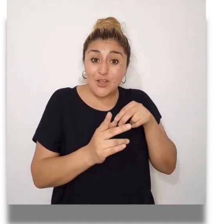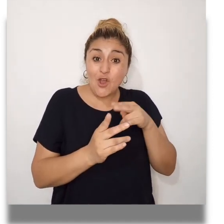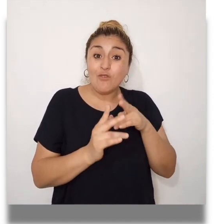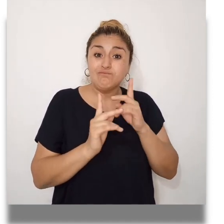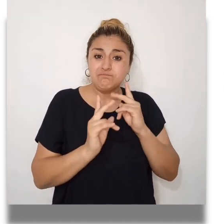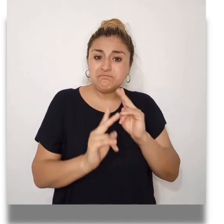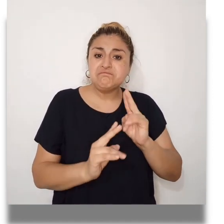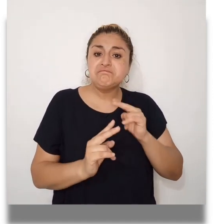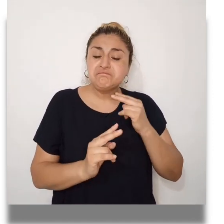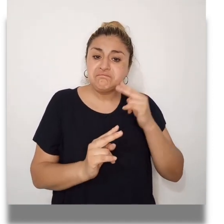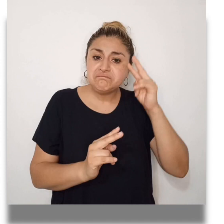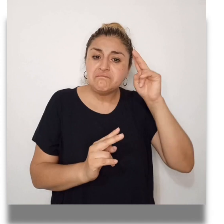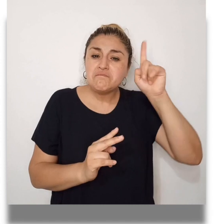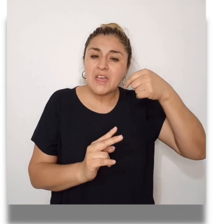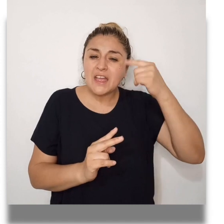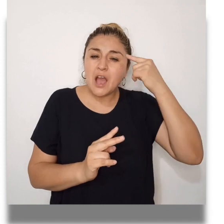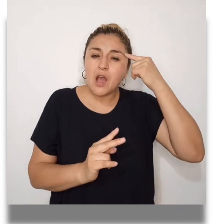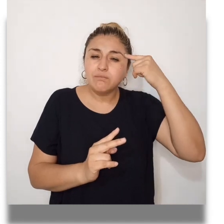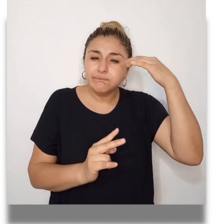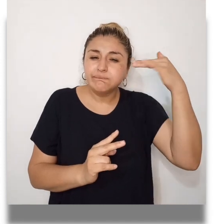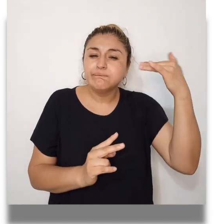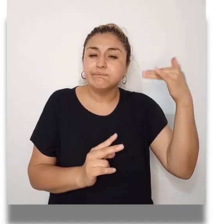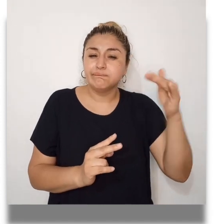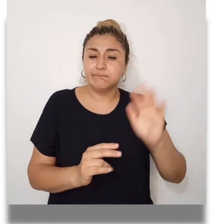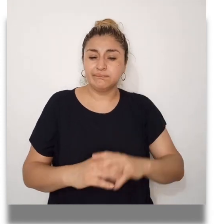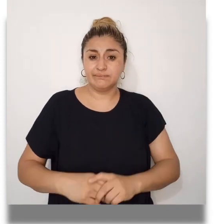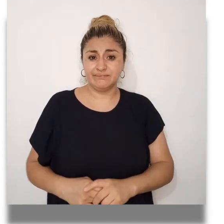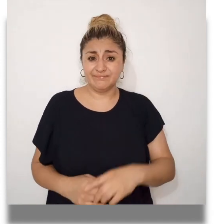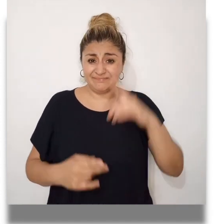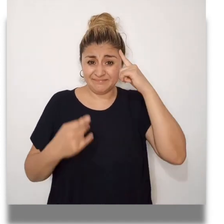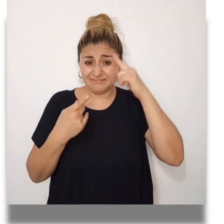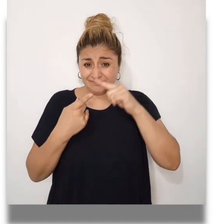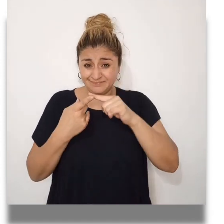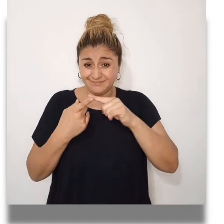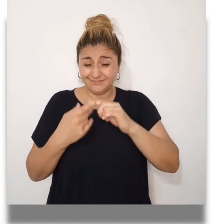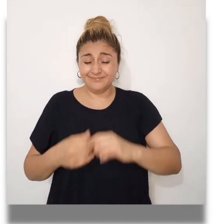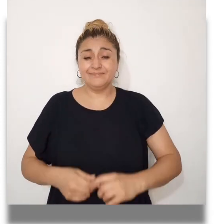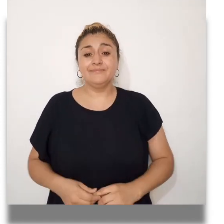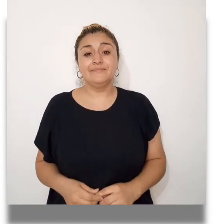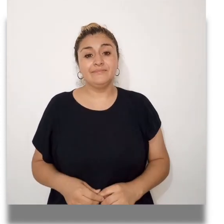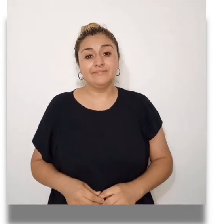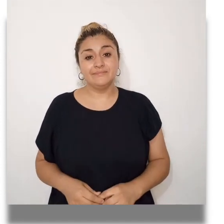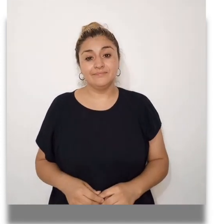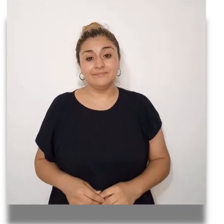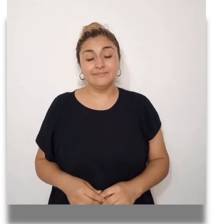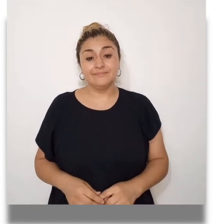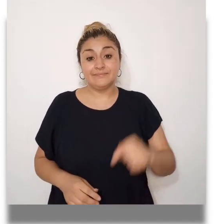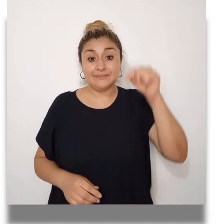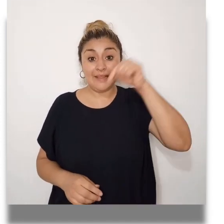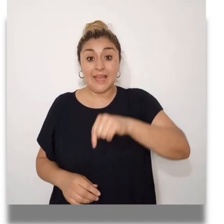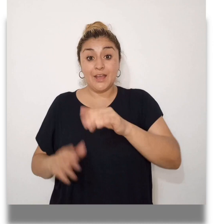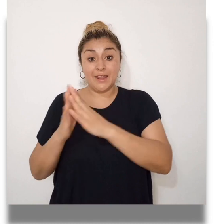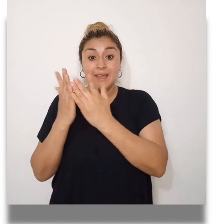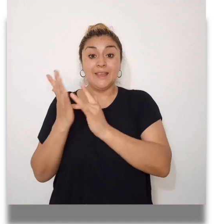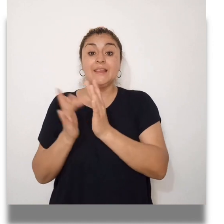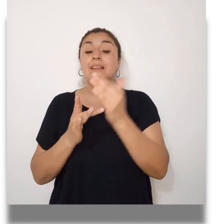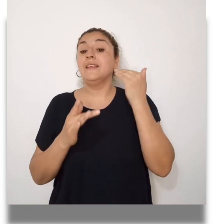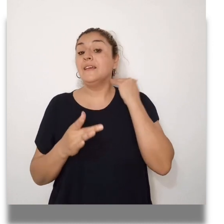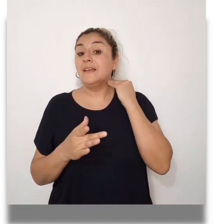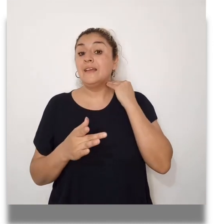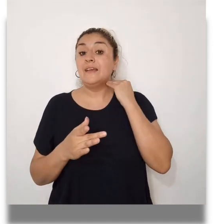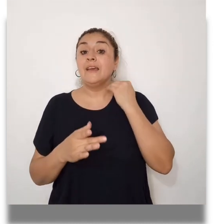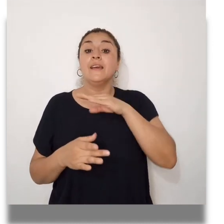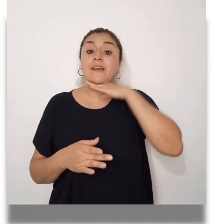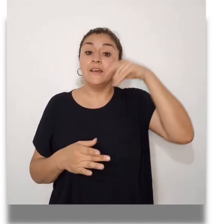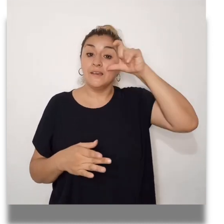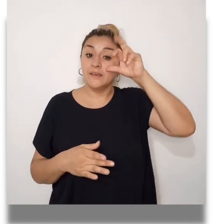Amen. On va lire dans Jérémie chapitre 2, verset 5. Vamos a leer Jeremías capítulo